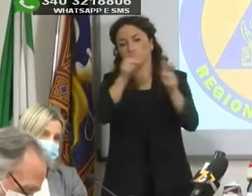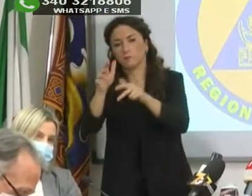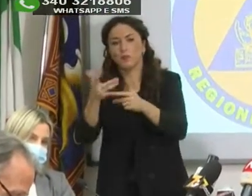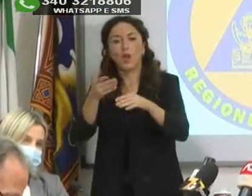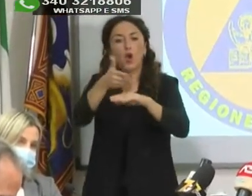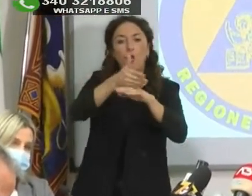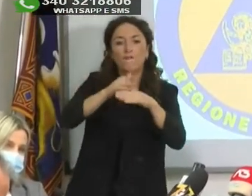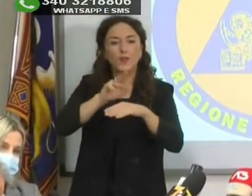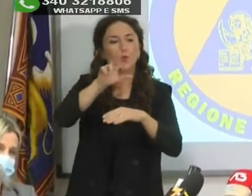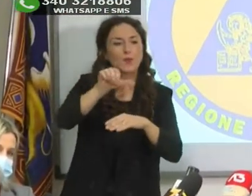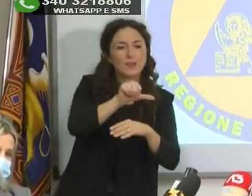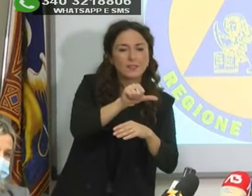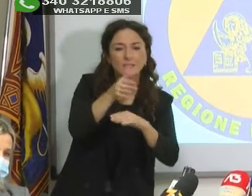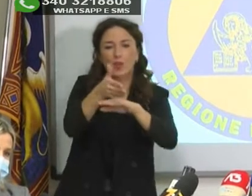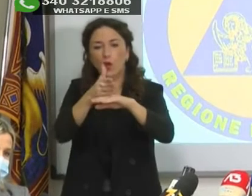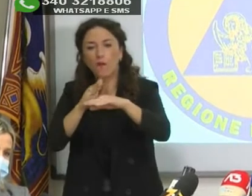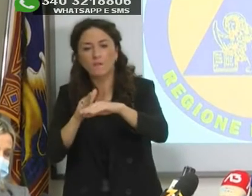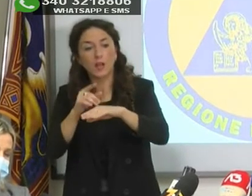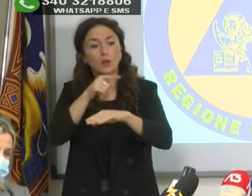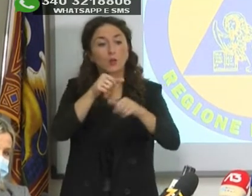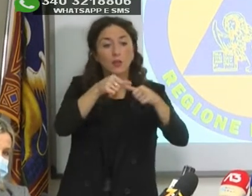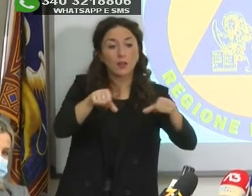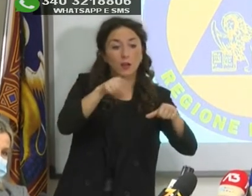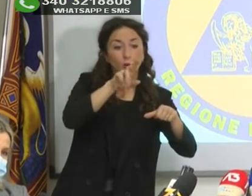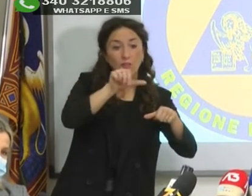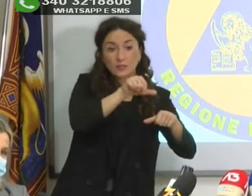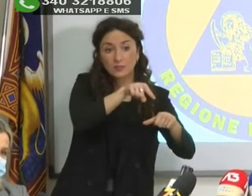siano i confini delle ULS, per cui se sei residente in una ULS